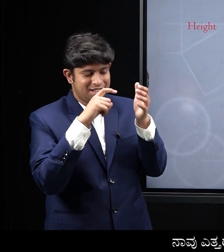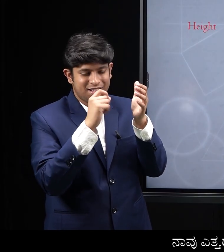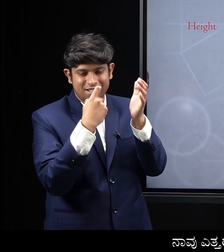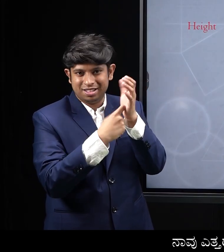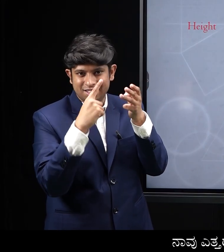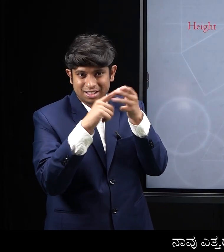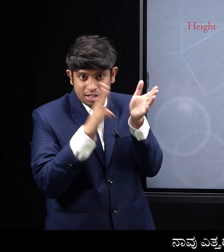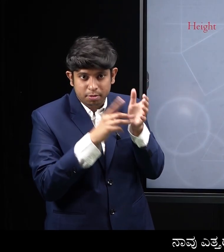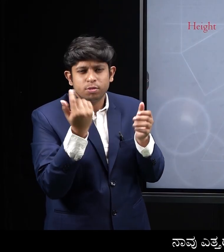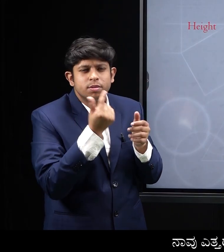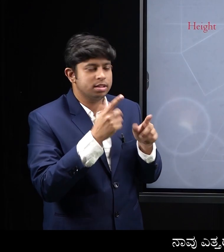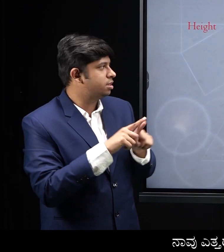ರೂಟ್